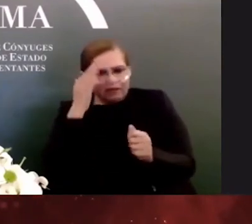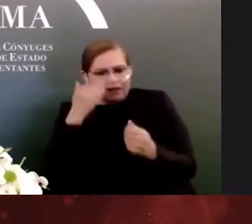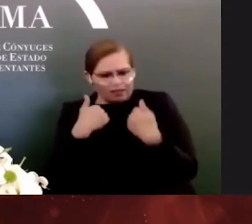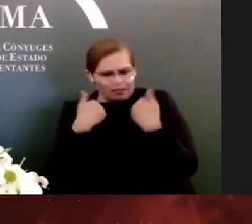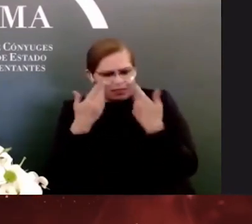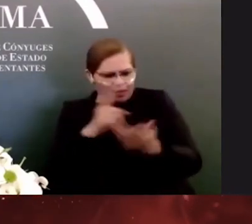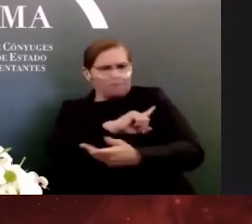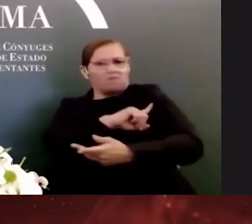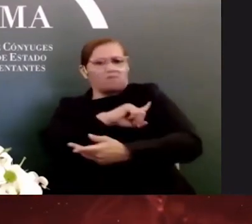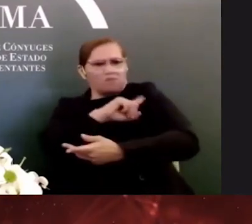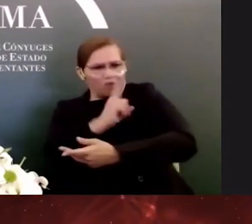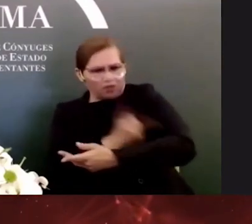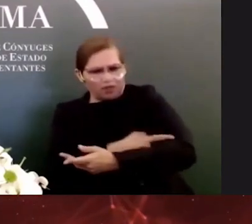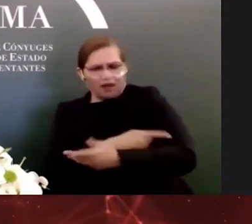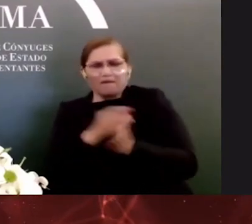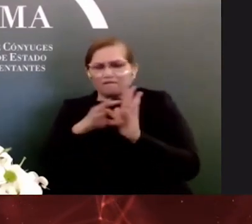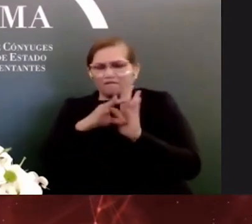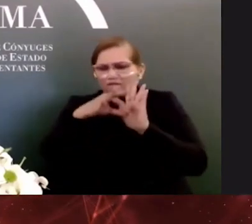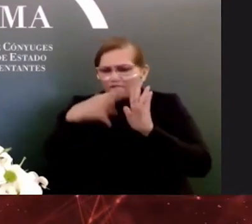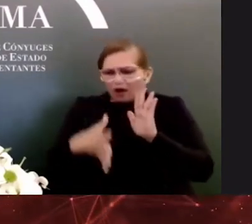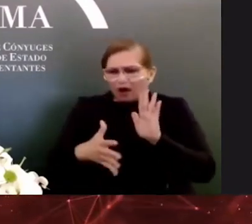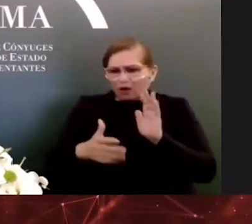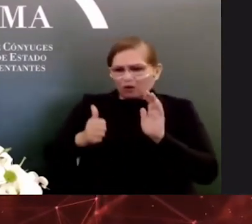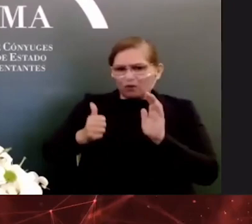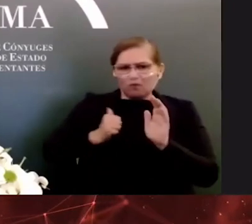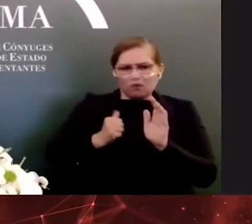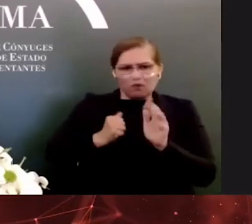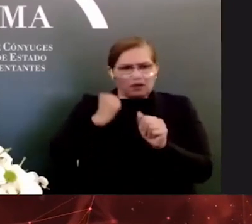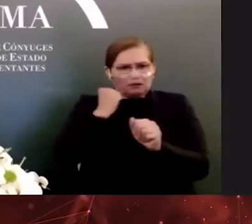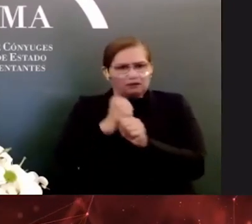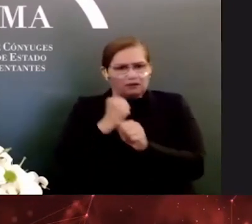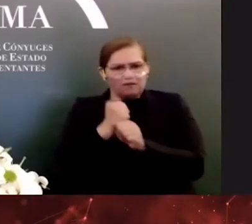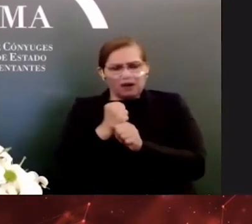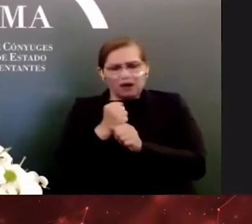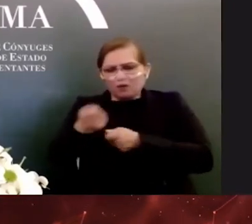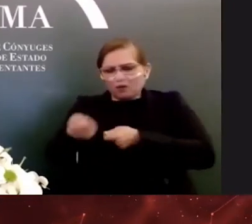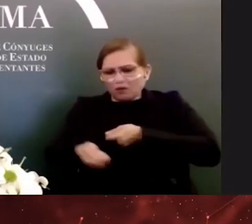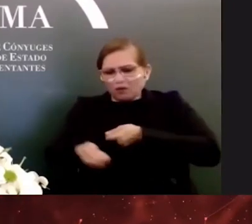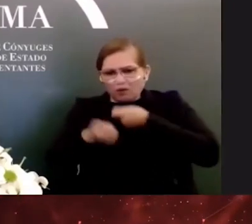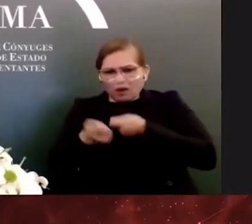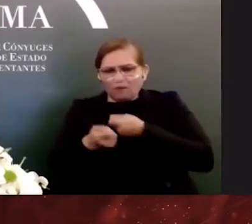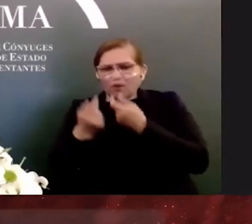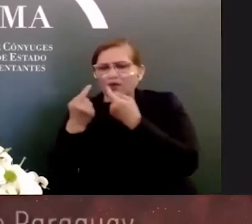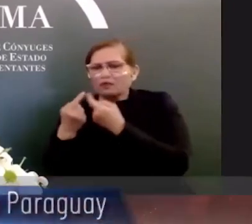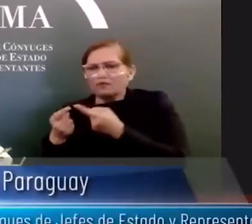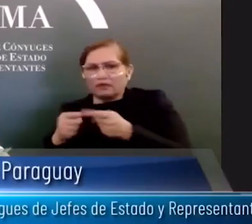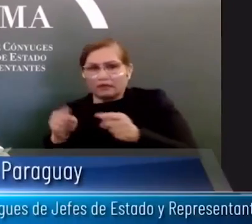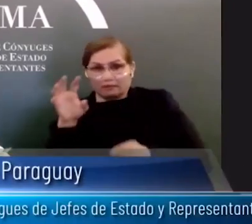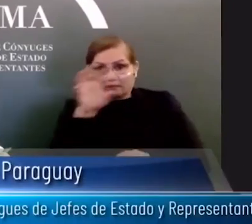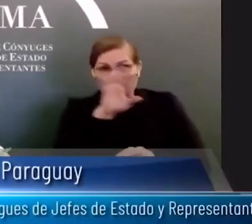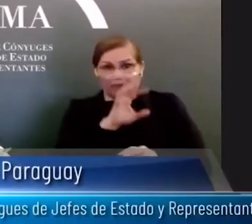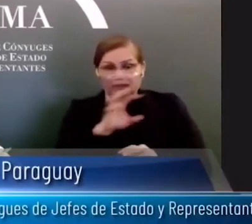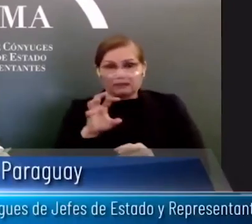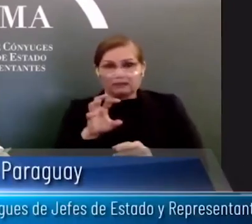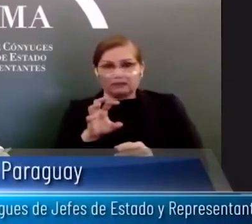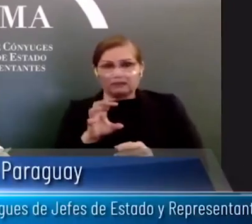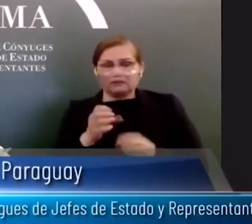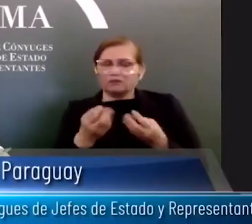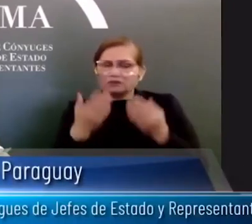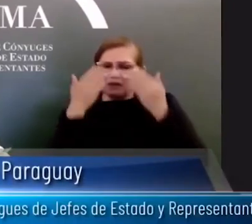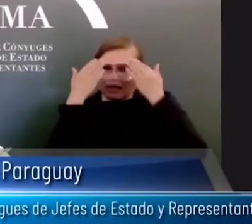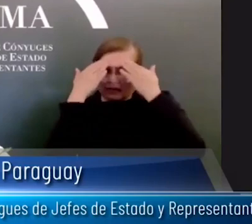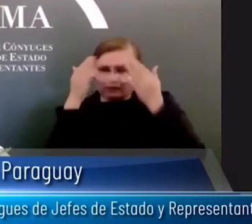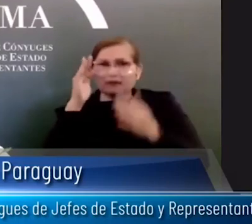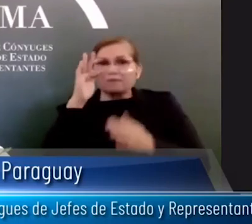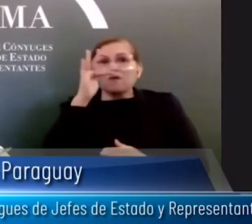empoderar y valorar el trabajo productivo que realizan las mujeres rurales en nuestros diferentes países. Agradecemos